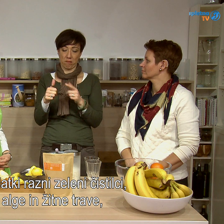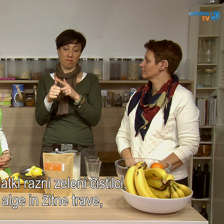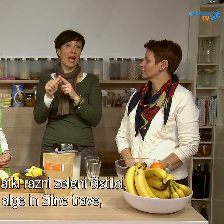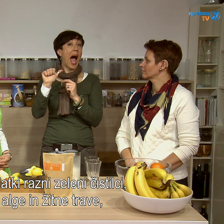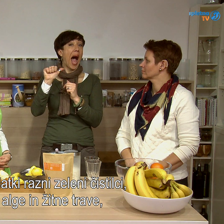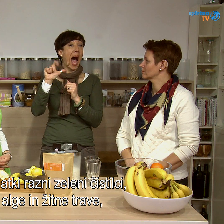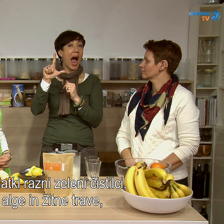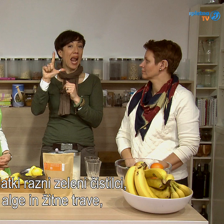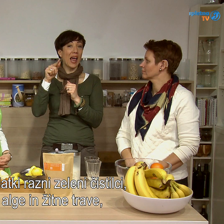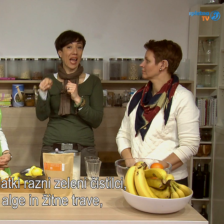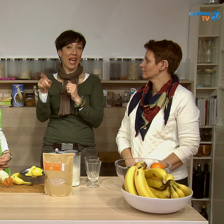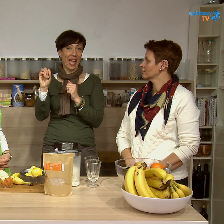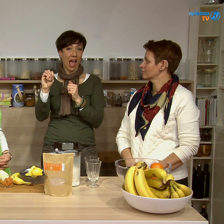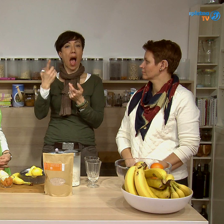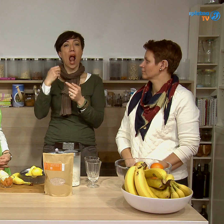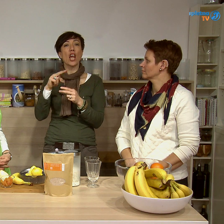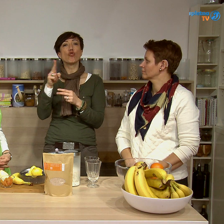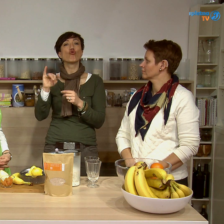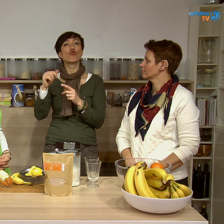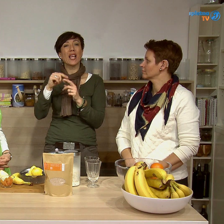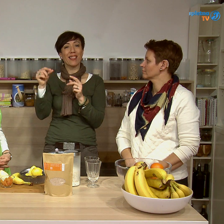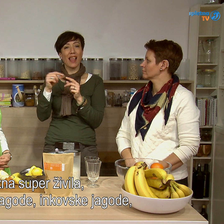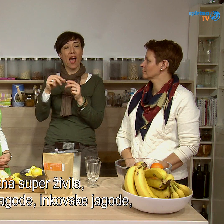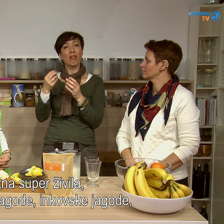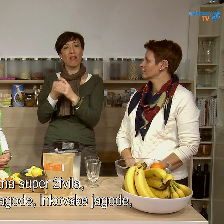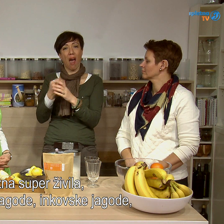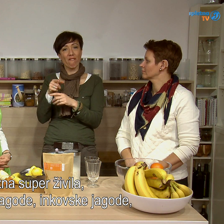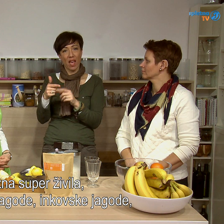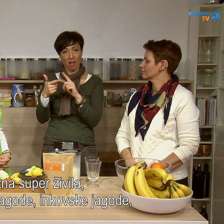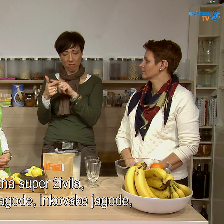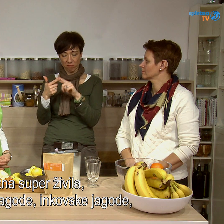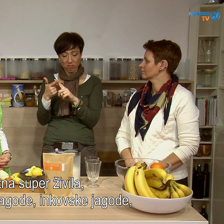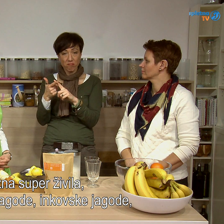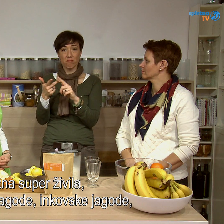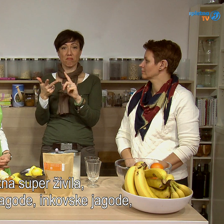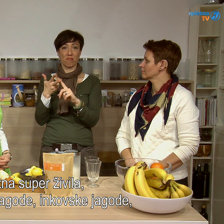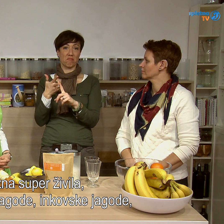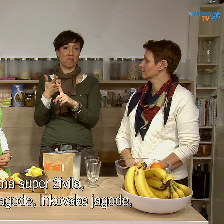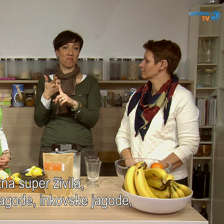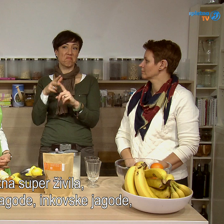alge ali žitne trave.